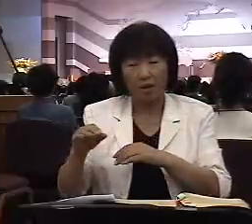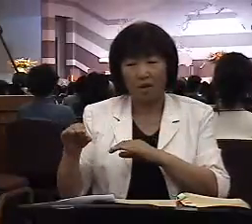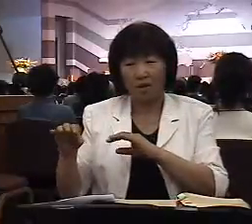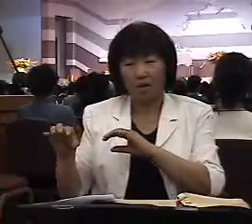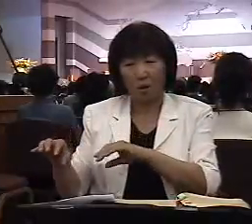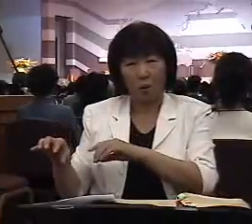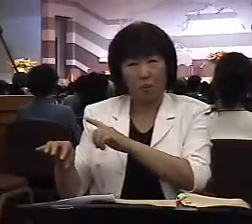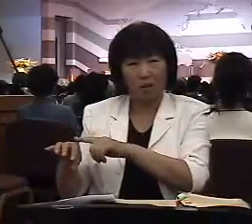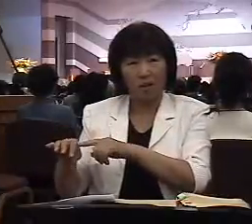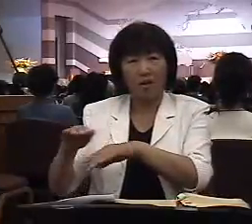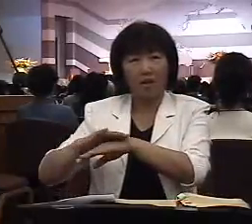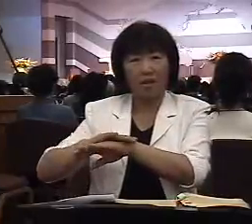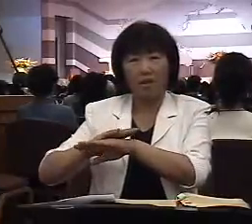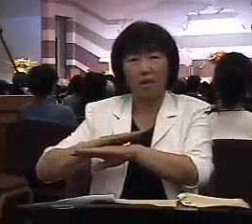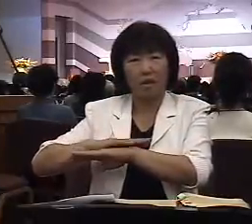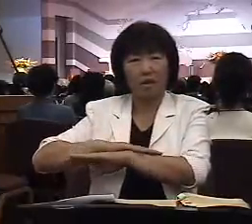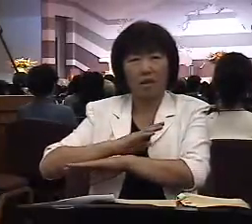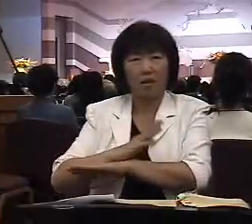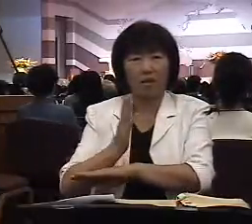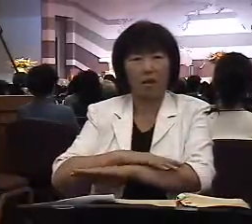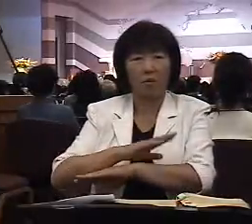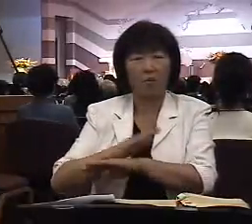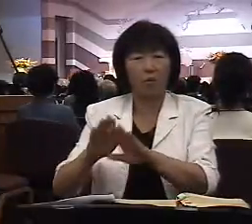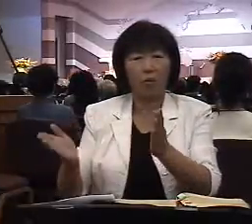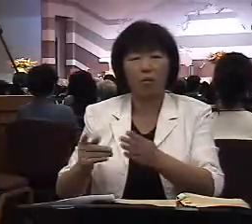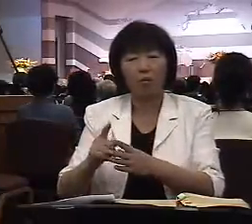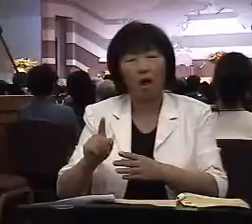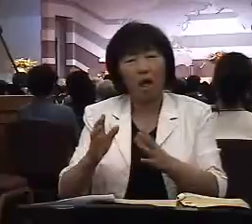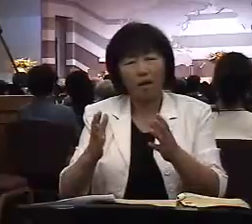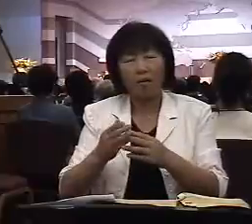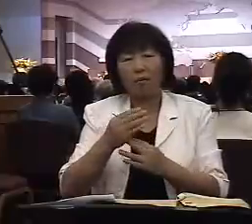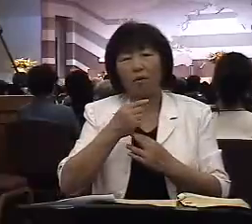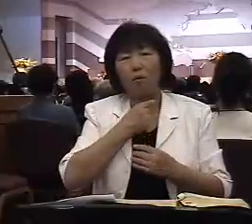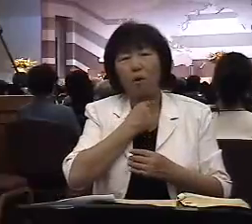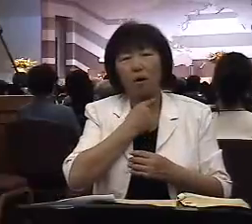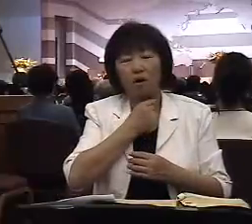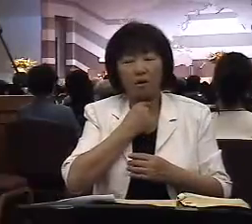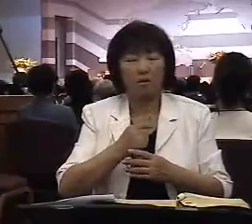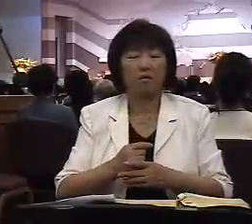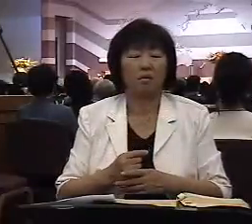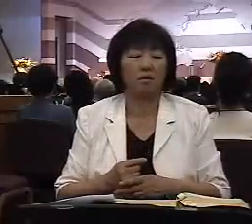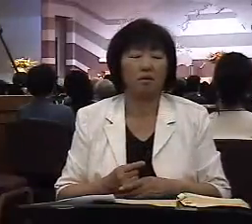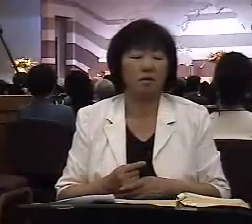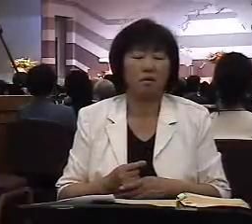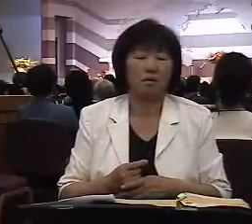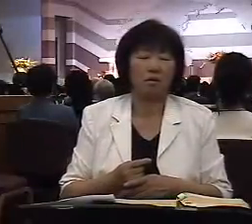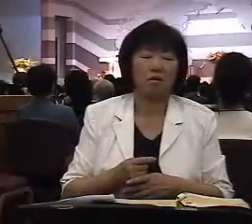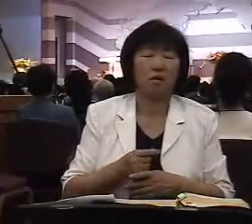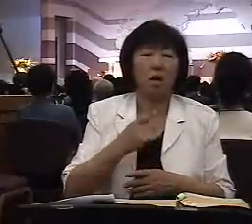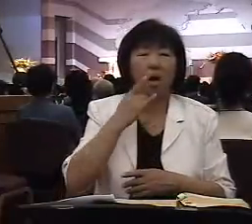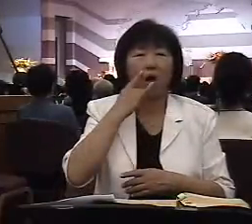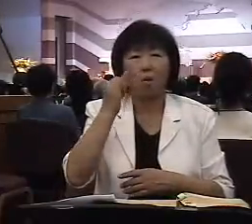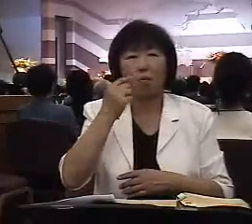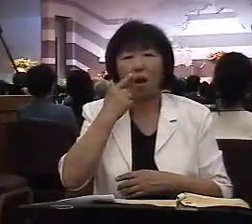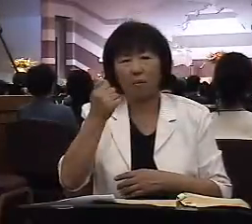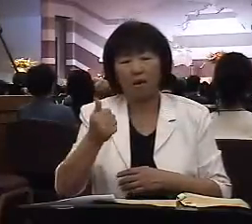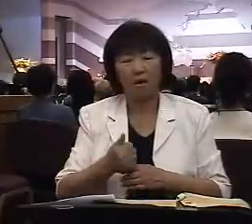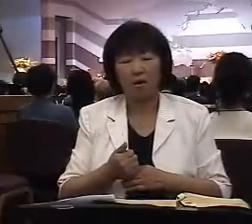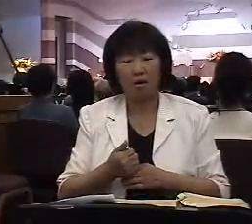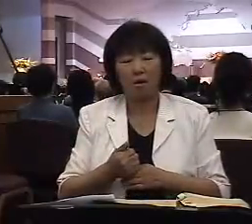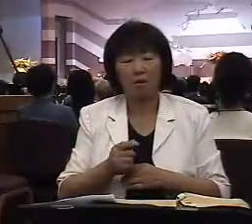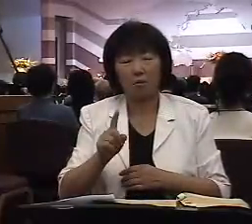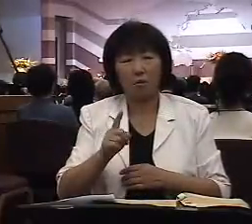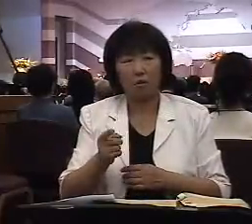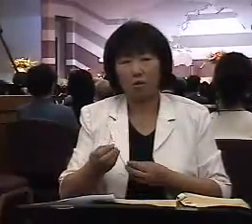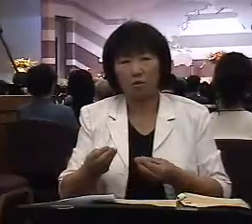근데 보니까 이 아기가 뭘 원하는 거예요. 뭘 원하니까 자꾸 보채고 그러는데 이 엄마 아빠가 뭘